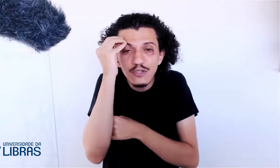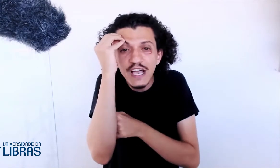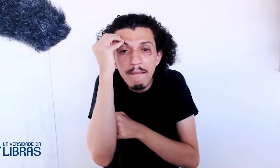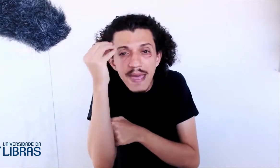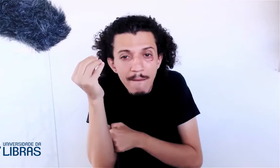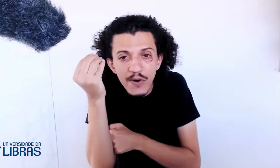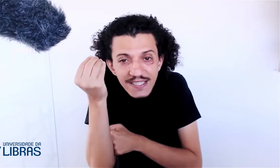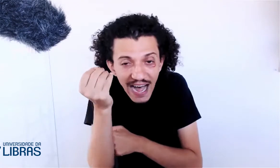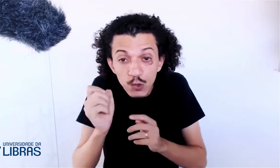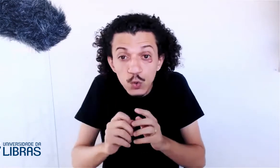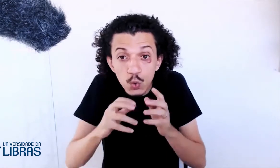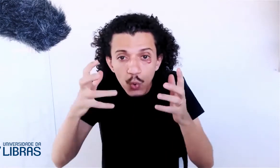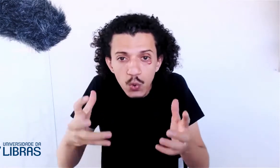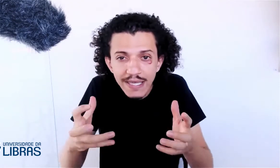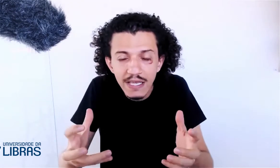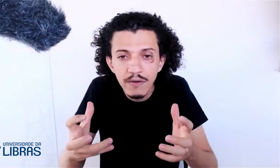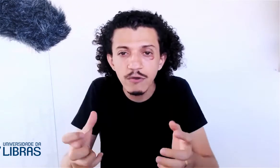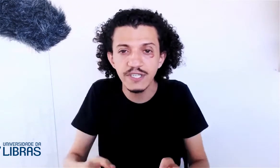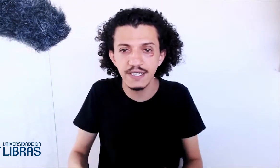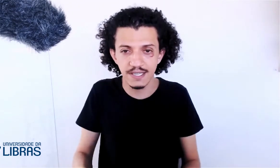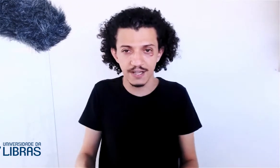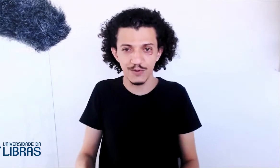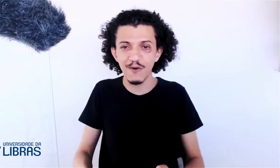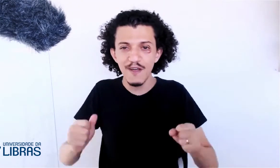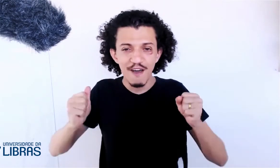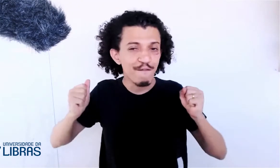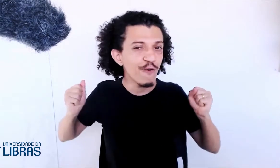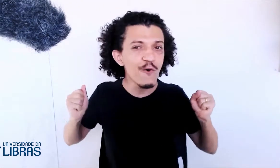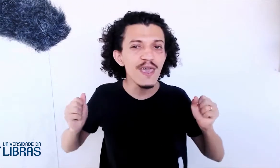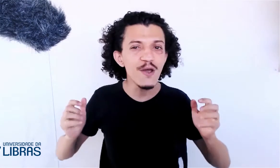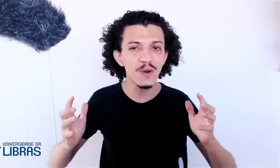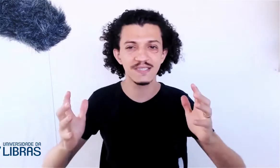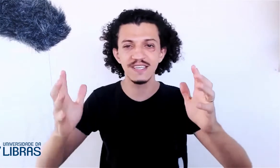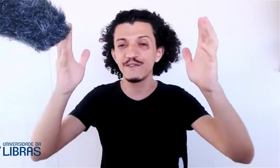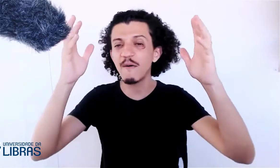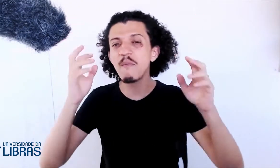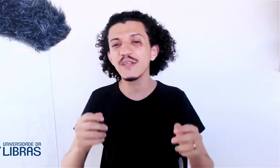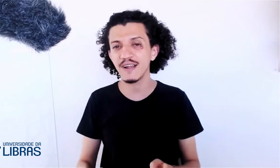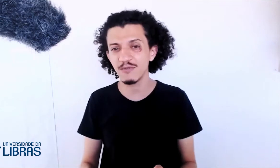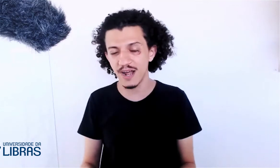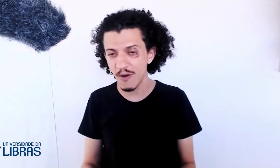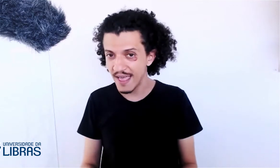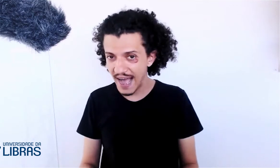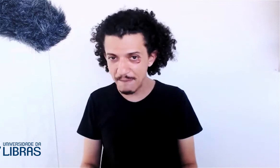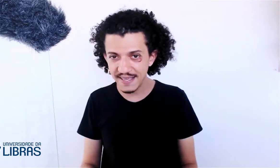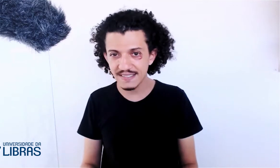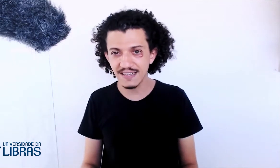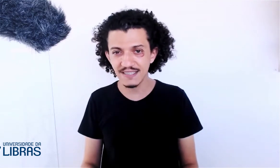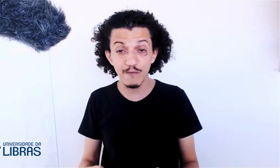tinha memorizado tudo aquilo que eu tinha escrito. Então, fluiu, assim, de forma muito natural a minha sinalização. Foi